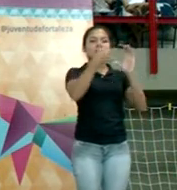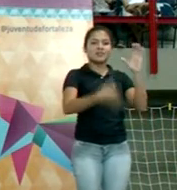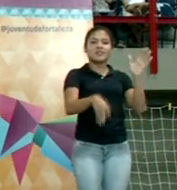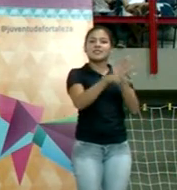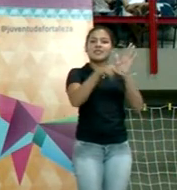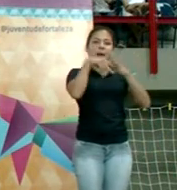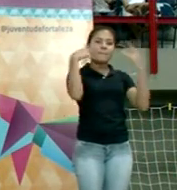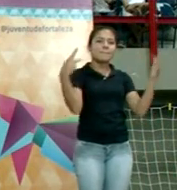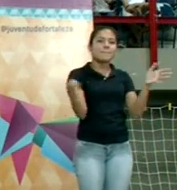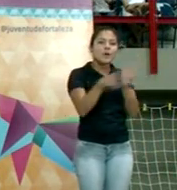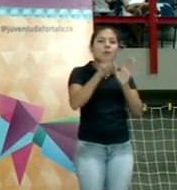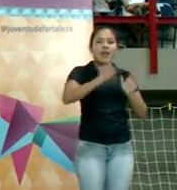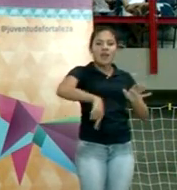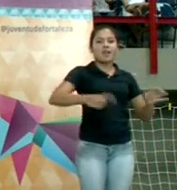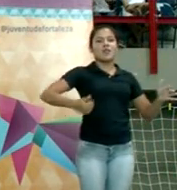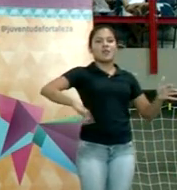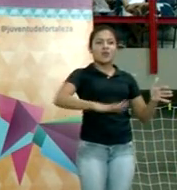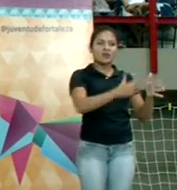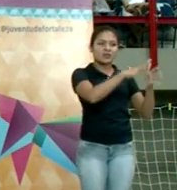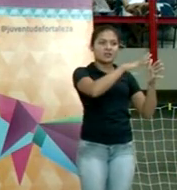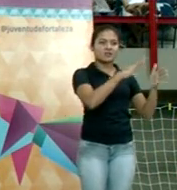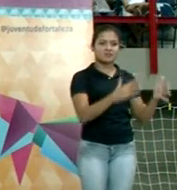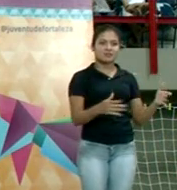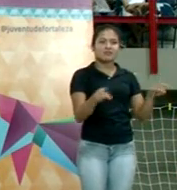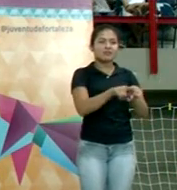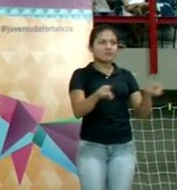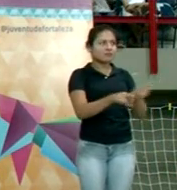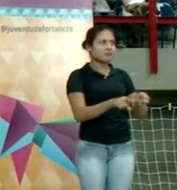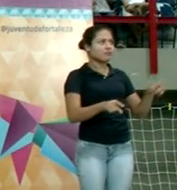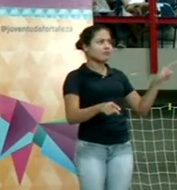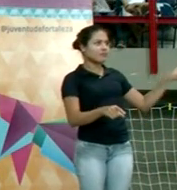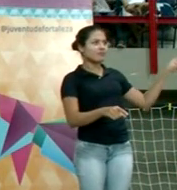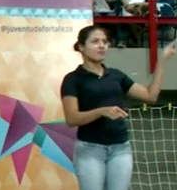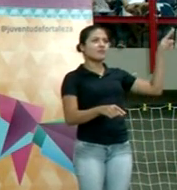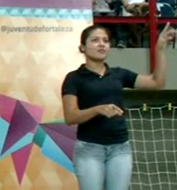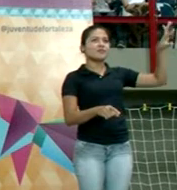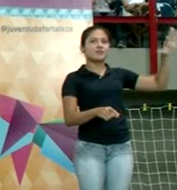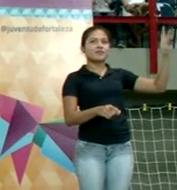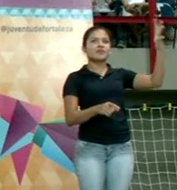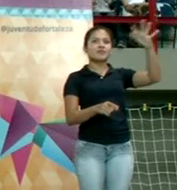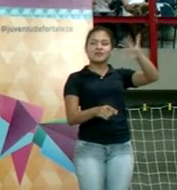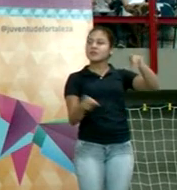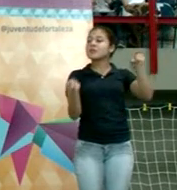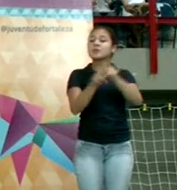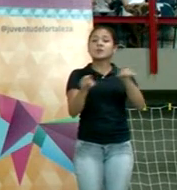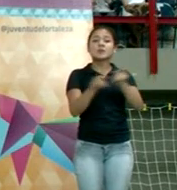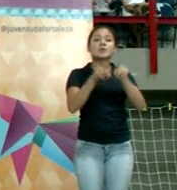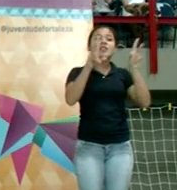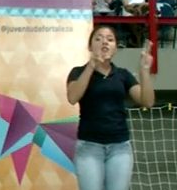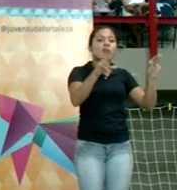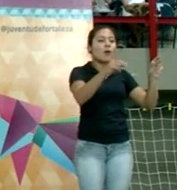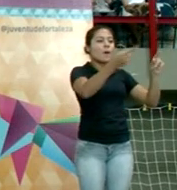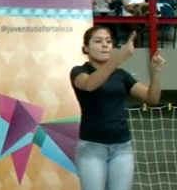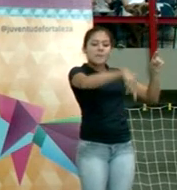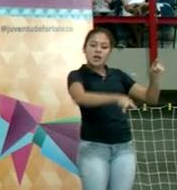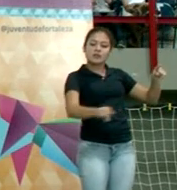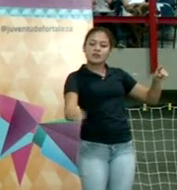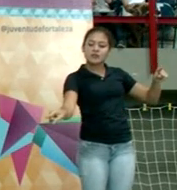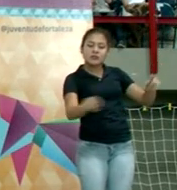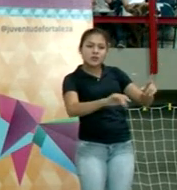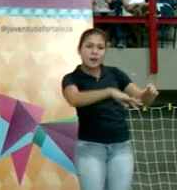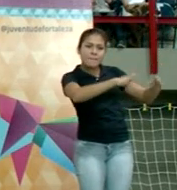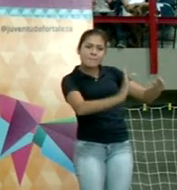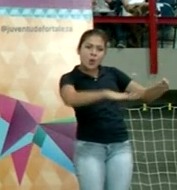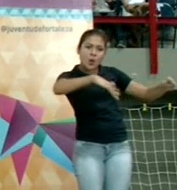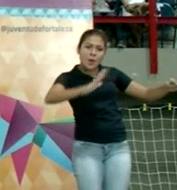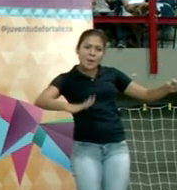a onda eletromagnética, ela não é longitudinal como a onda de cima. Ela é transversal como a onda de baixo. Então lá onde você